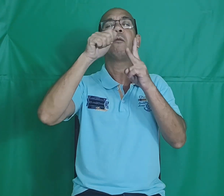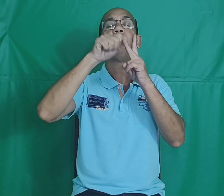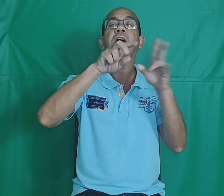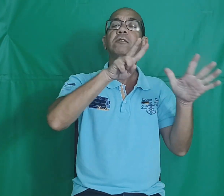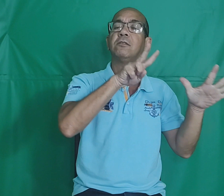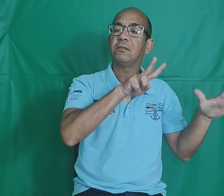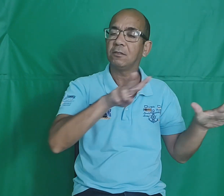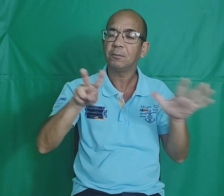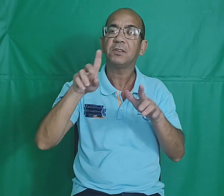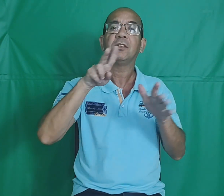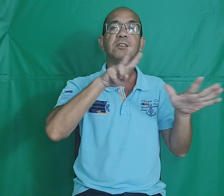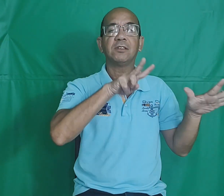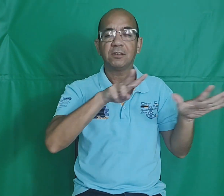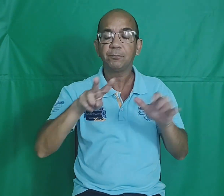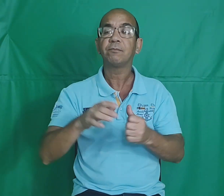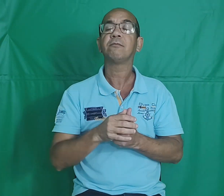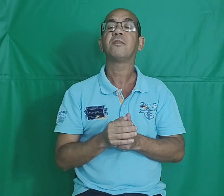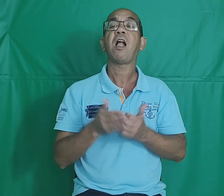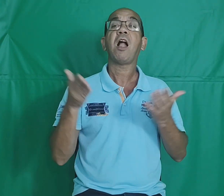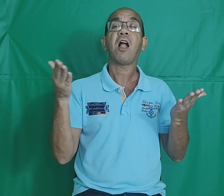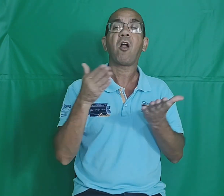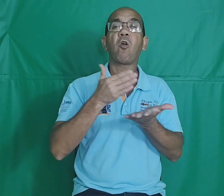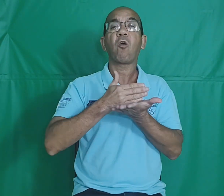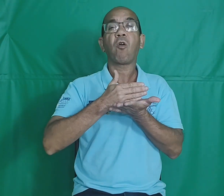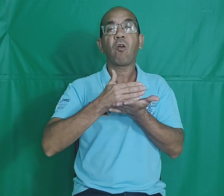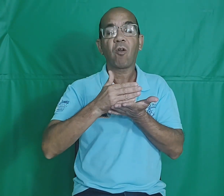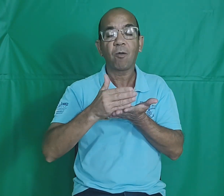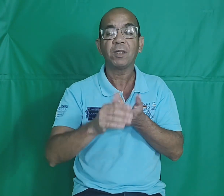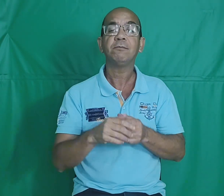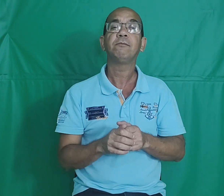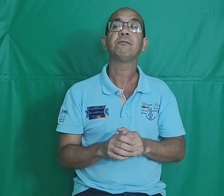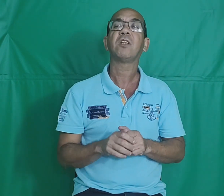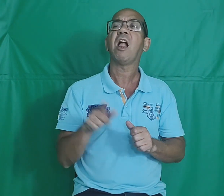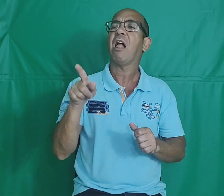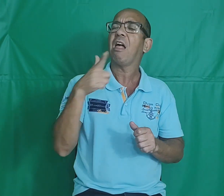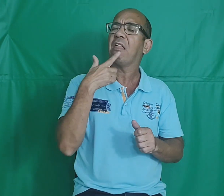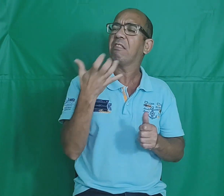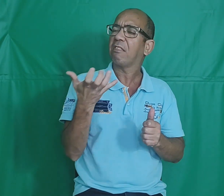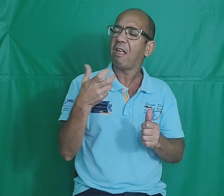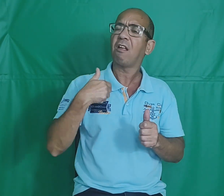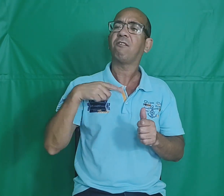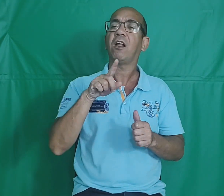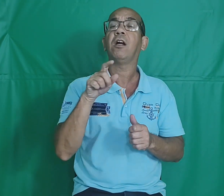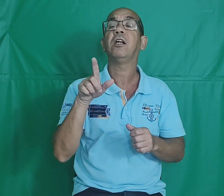indo toda semana. Iniciei também o catecumenato, com a catequista Luciana,